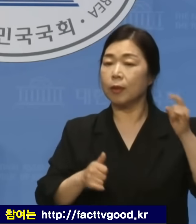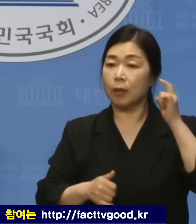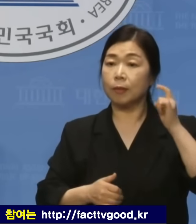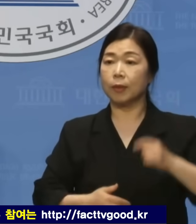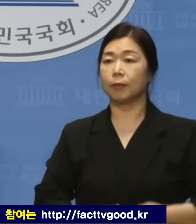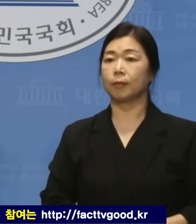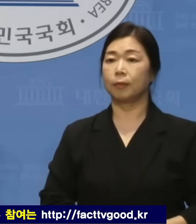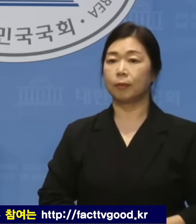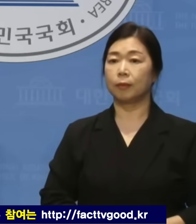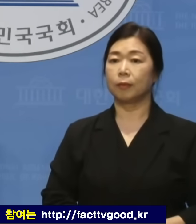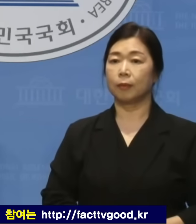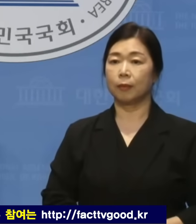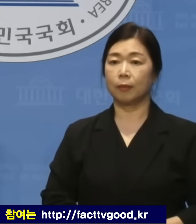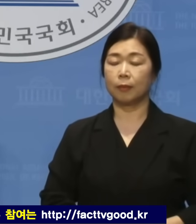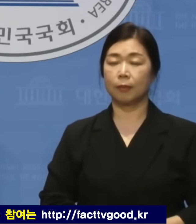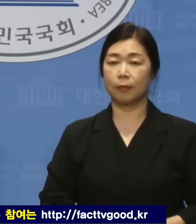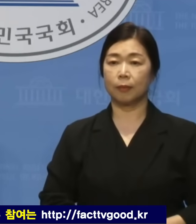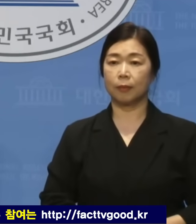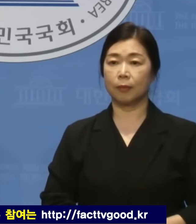왔습니다.